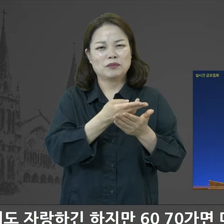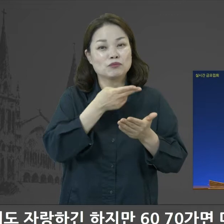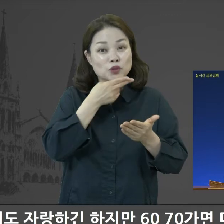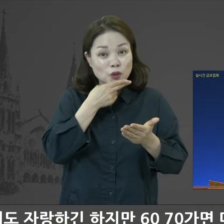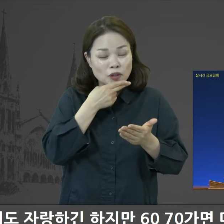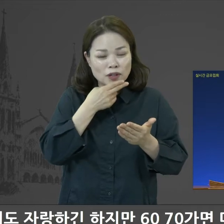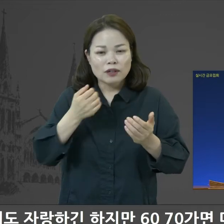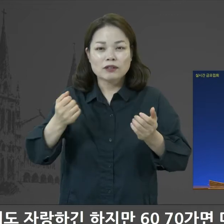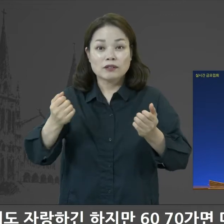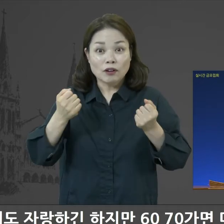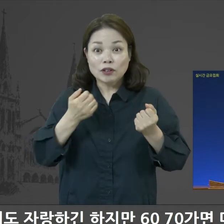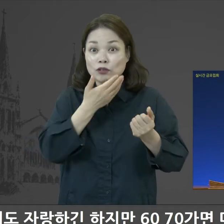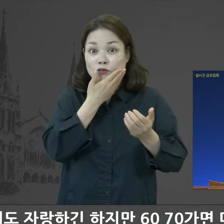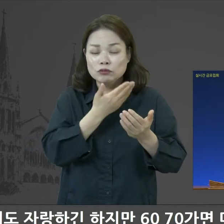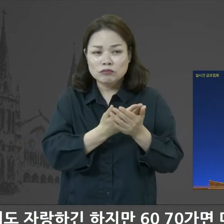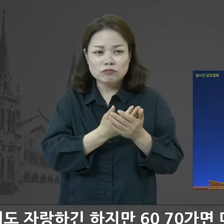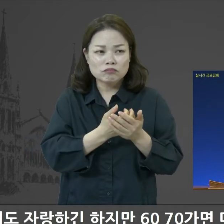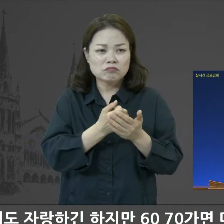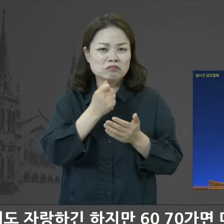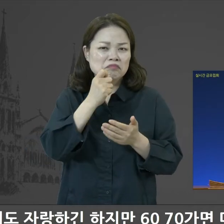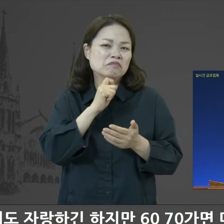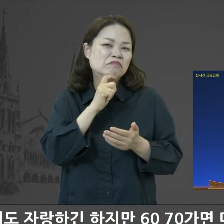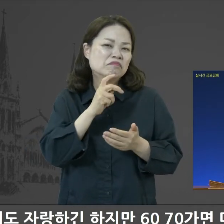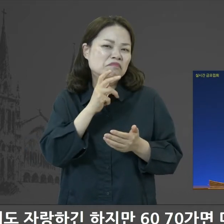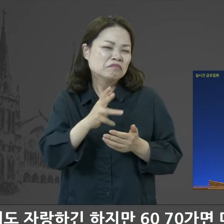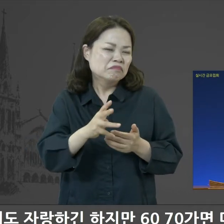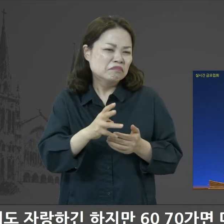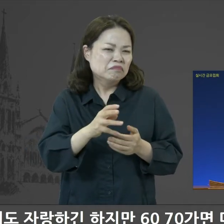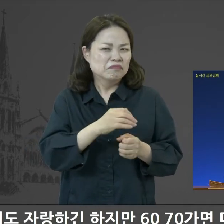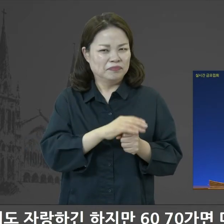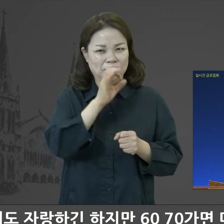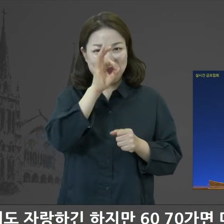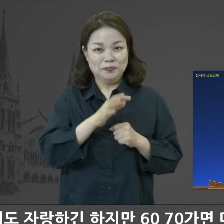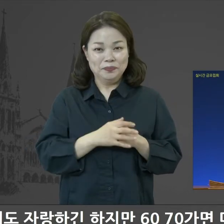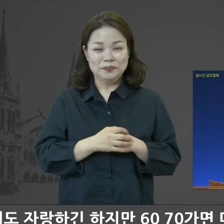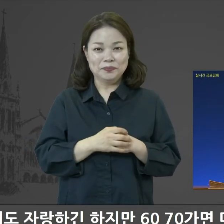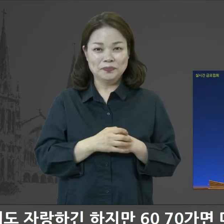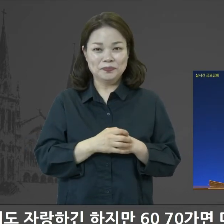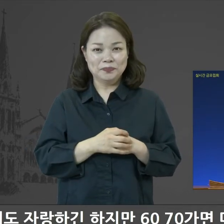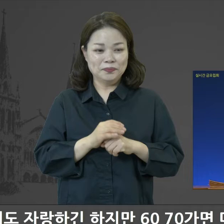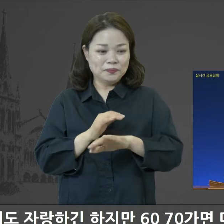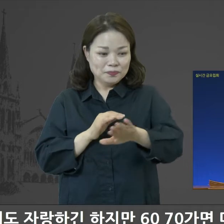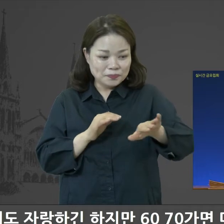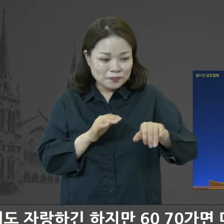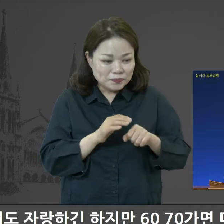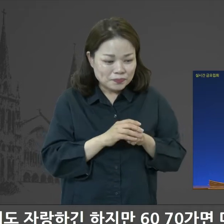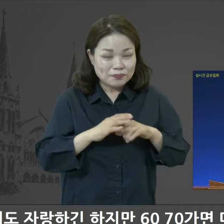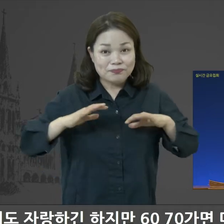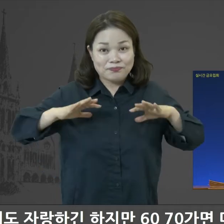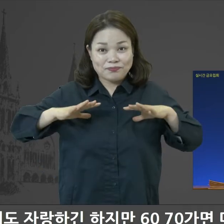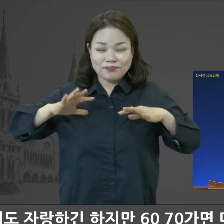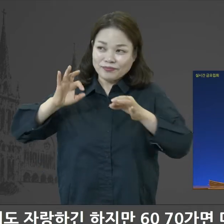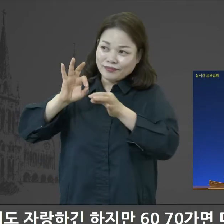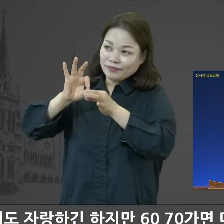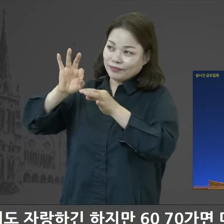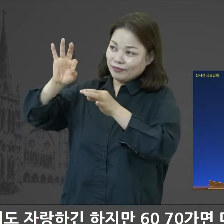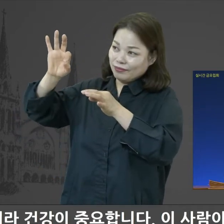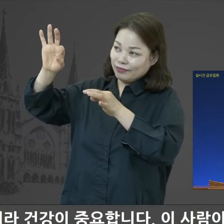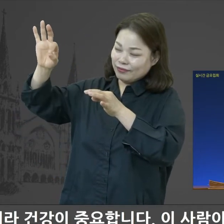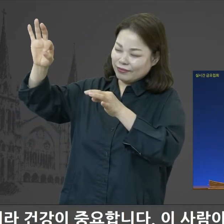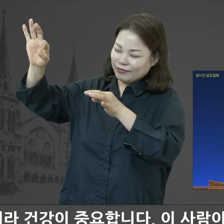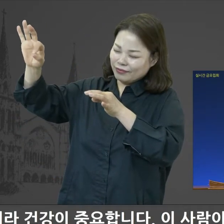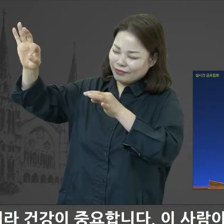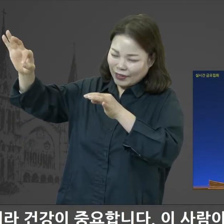이 사람이 그래 말고 몇십 년 그밖에 안 되는 겁니다. 근데 우리의 자랑은 영원한 게